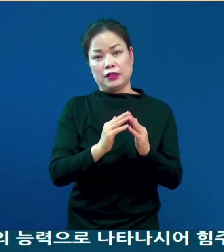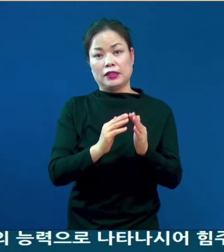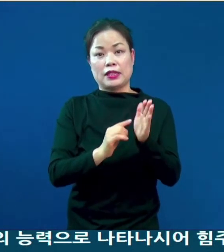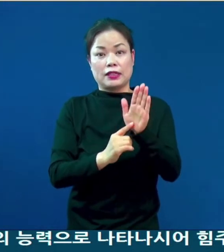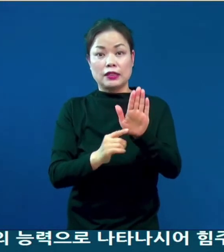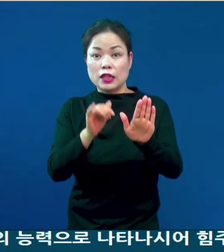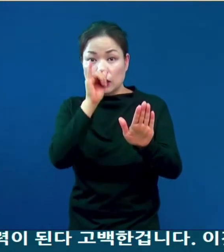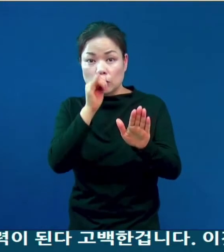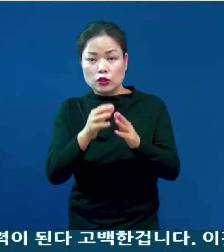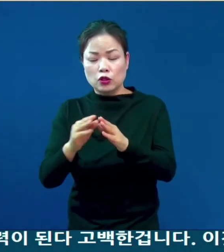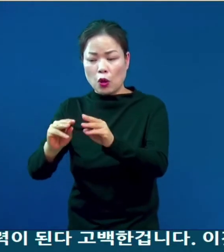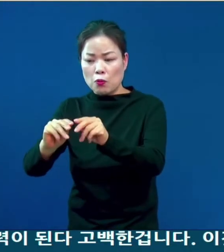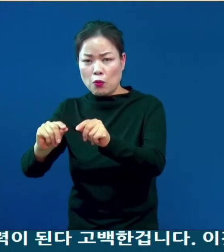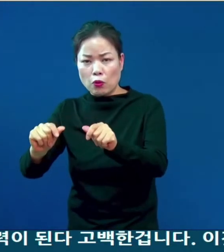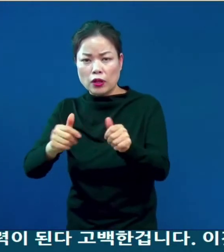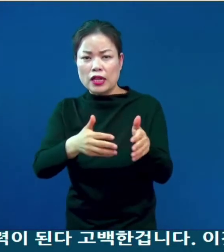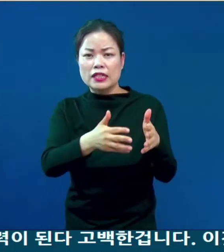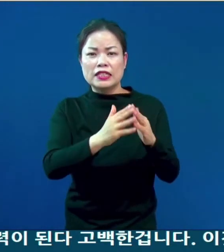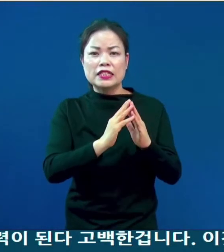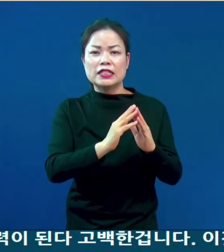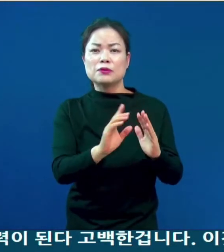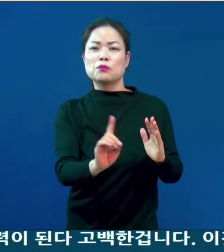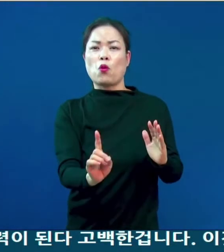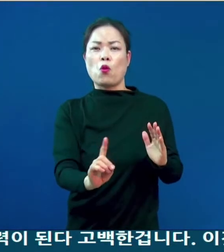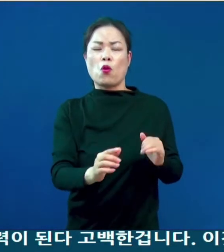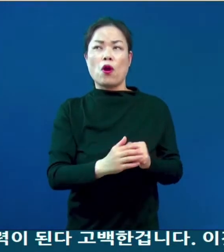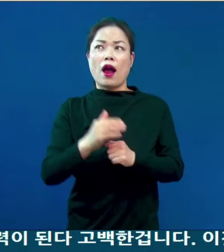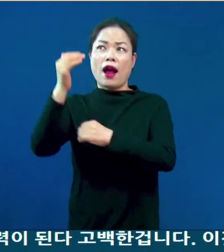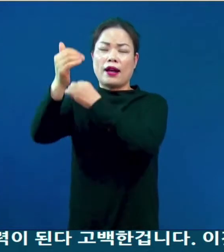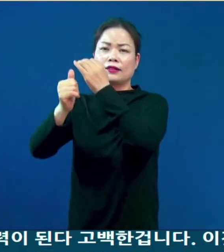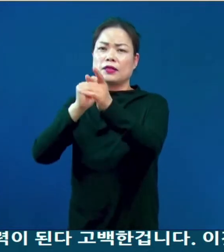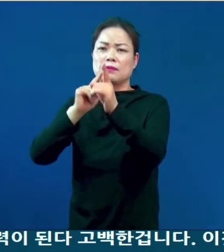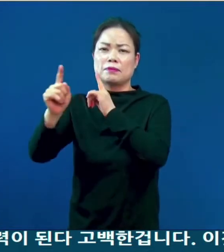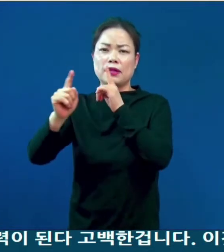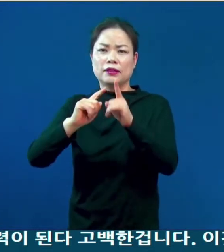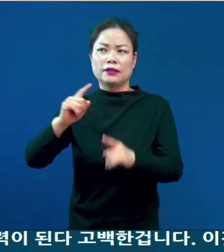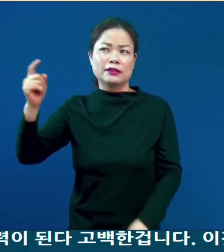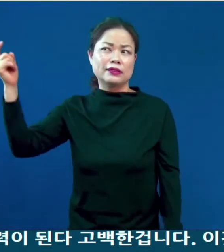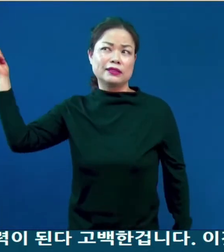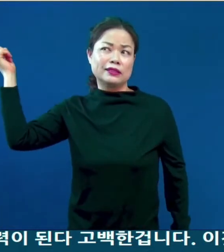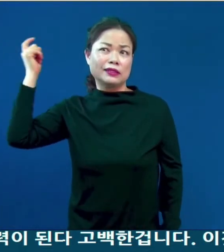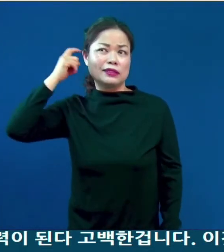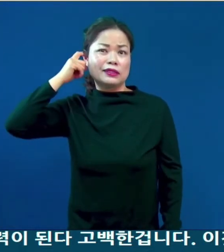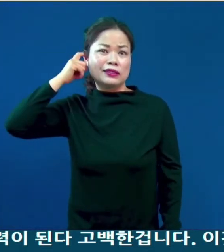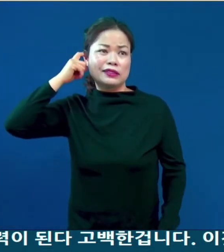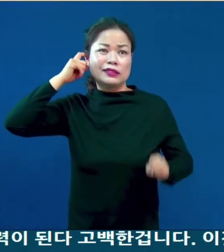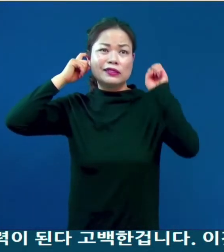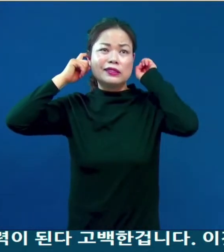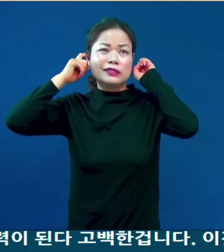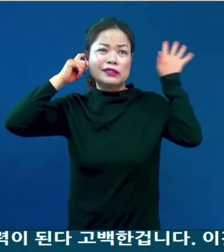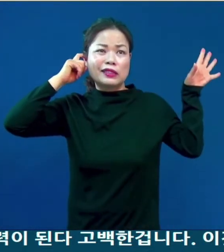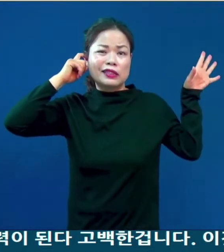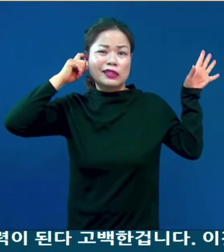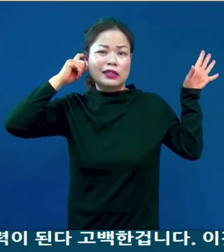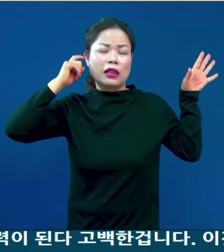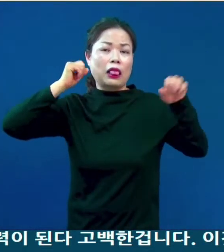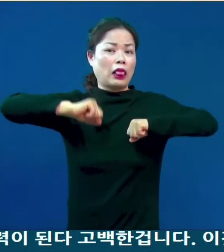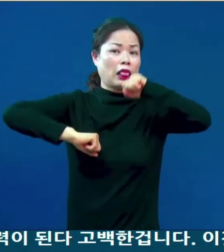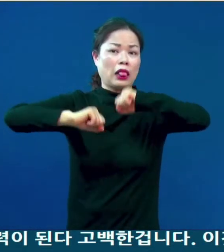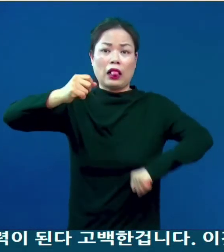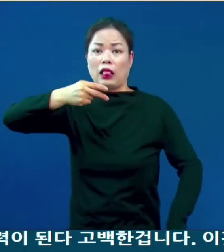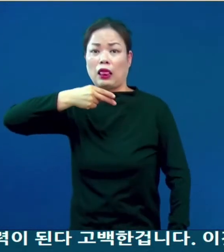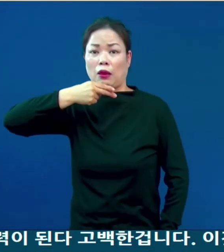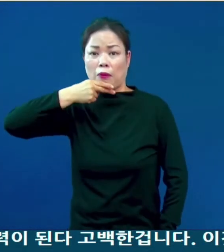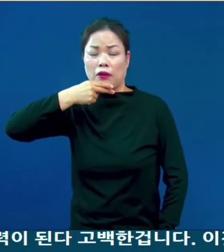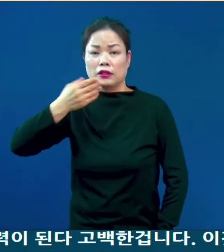있습니다. 모래 위에 집을 지은 사람은 어떤 사람입니까? 하나님의 말씀을 듣기만 하고 행치 않은 사람입니다.